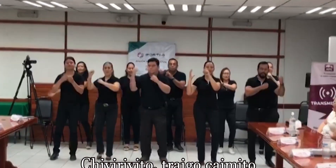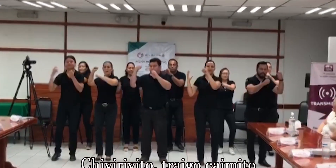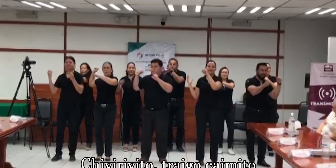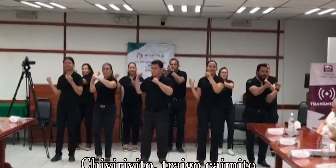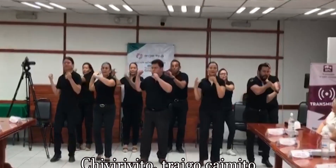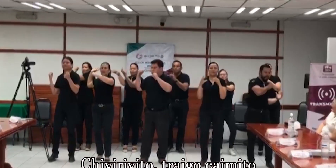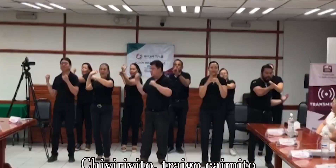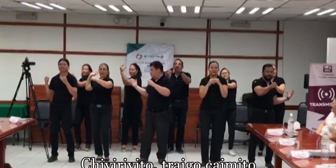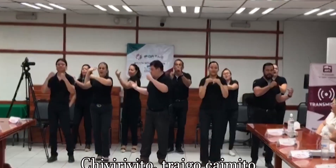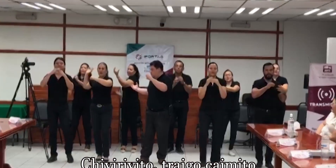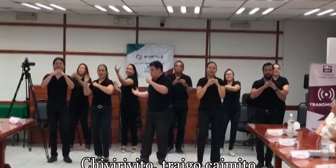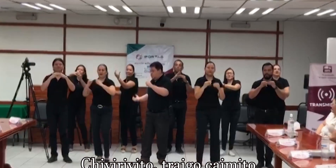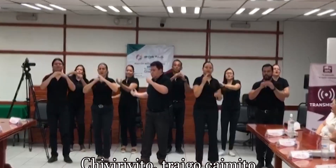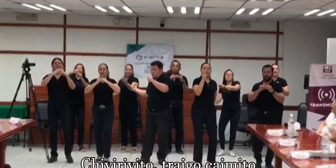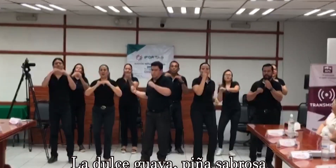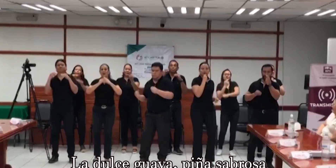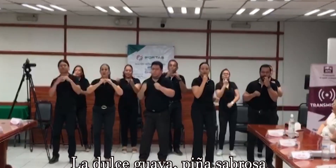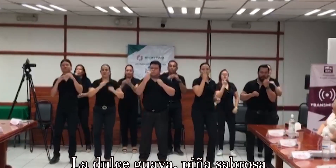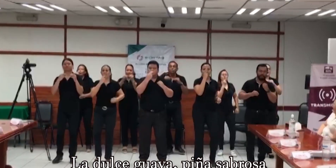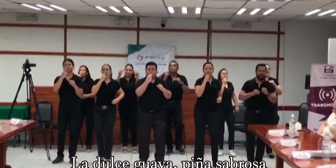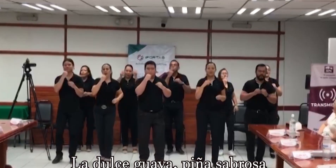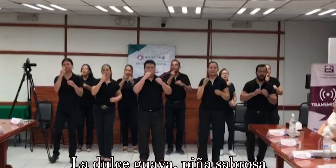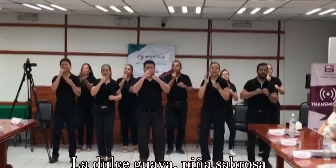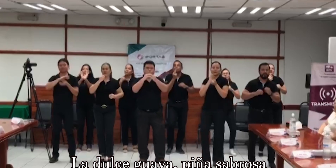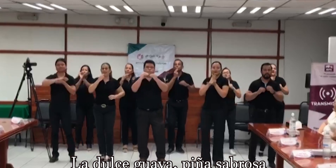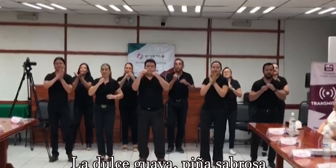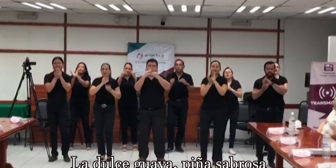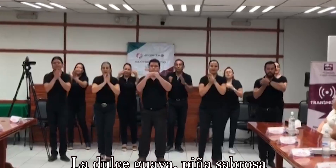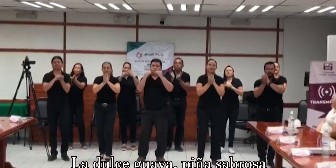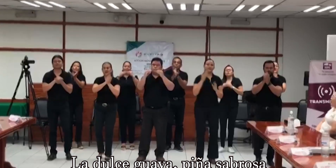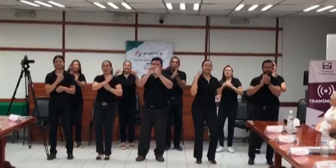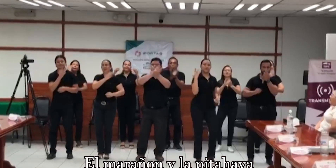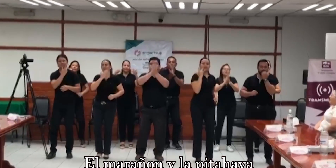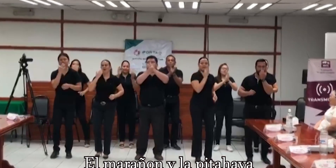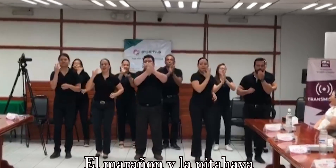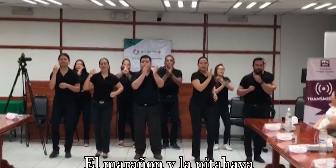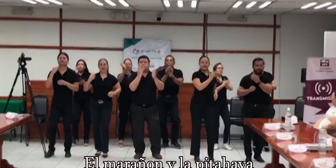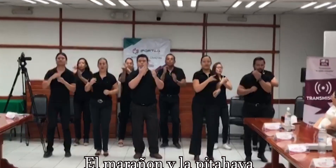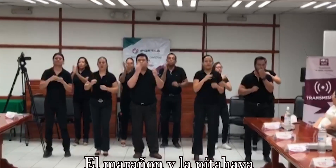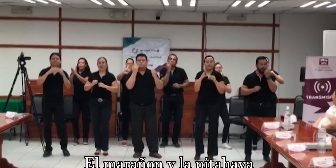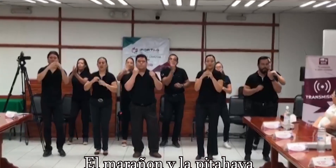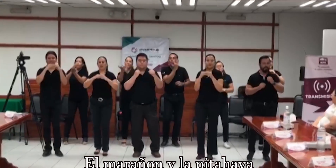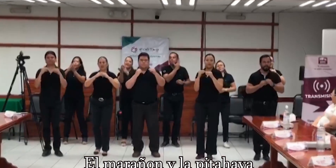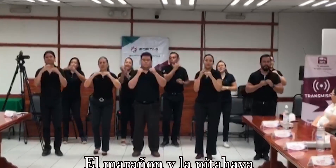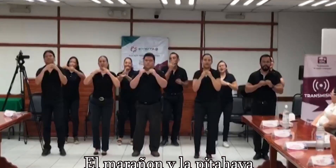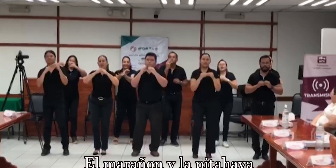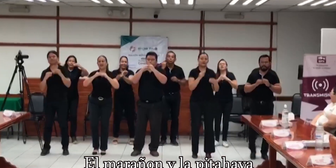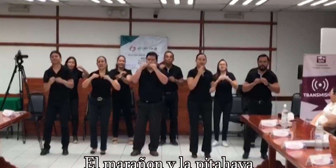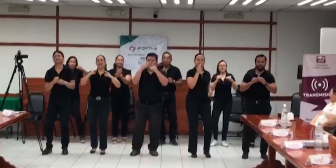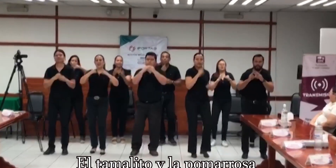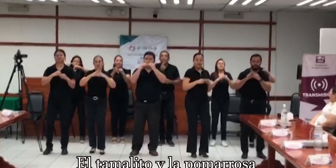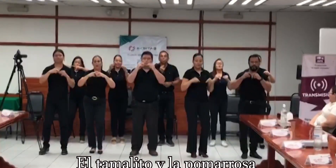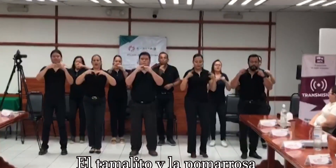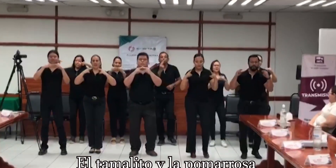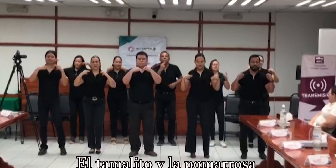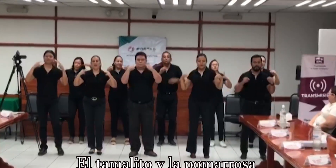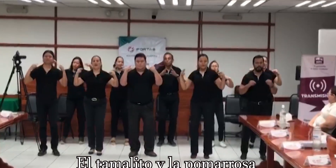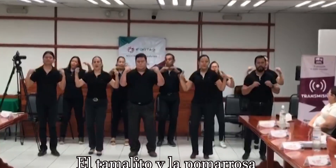Chiquiriquito, dejo caimito, la dulce guaya y esa noce, el mañón y la pita calla, que está marido ya